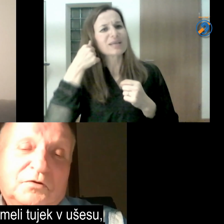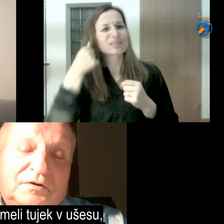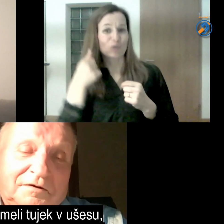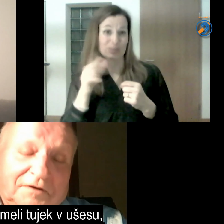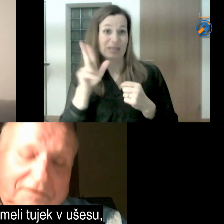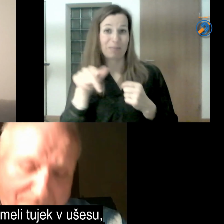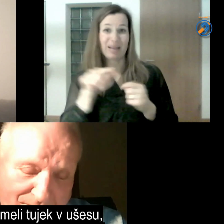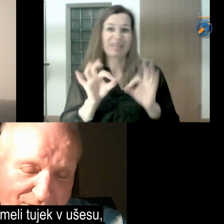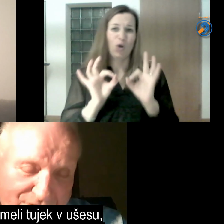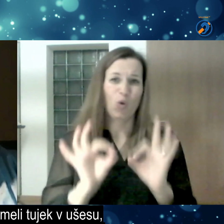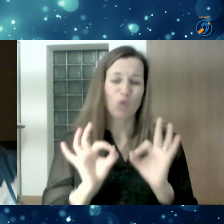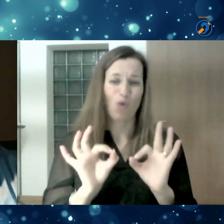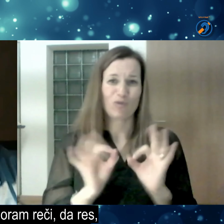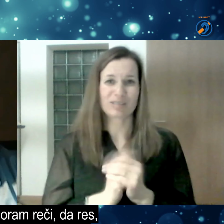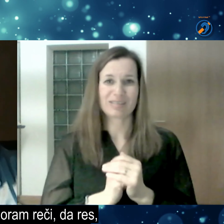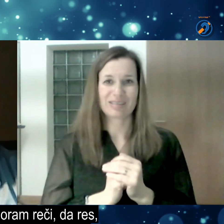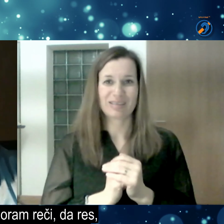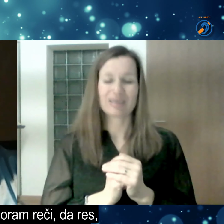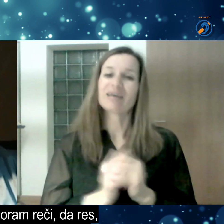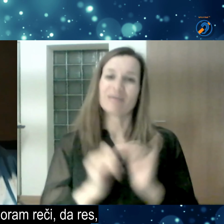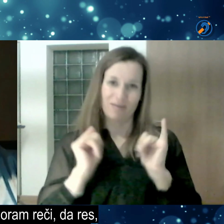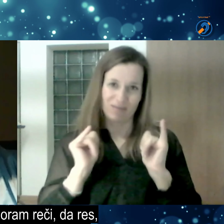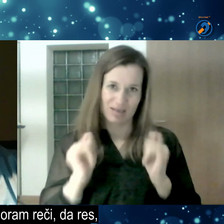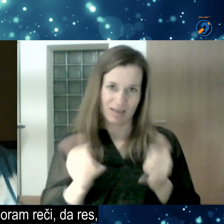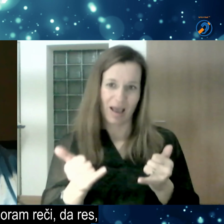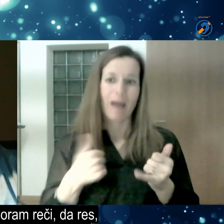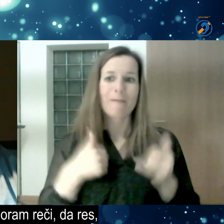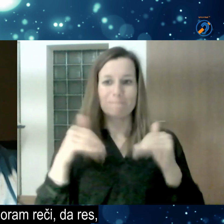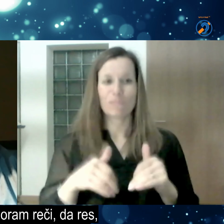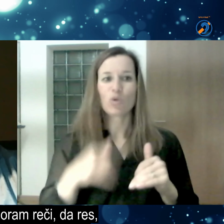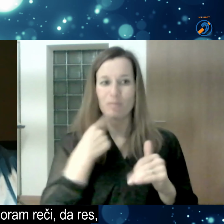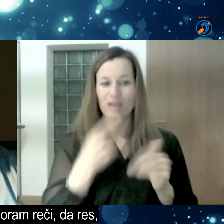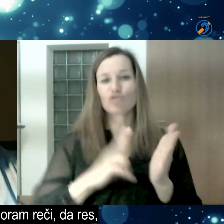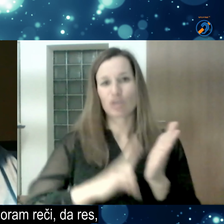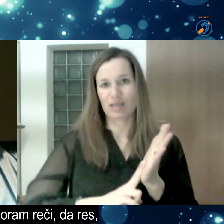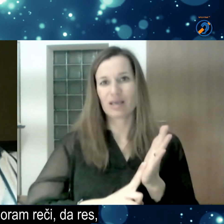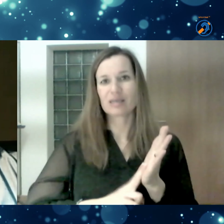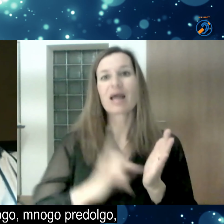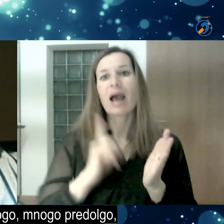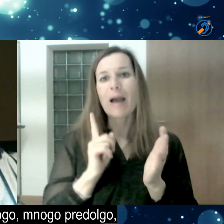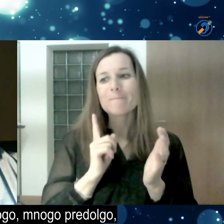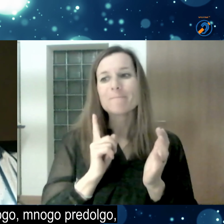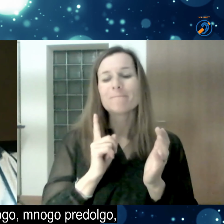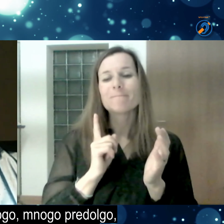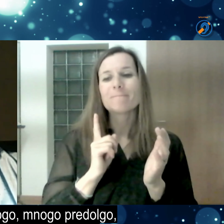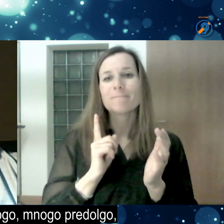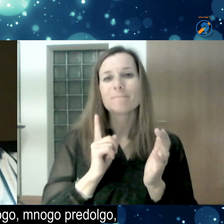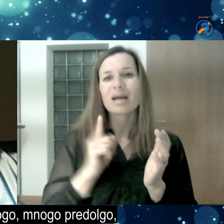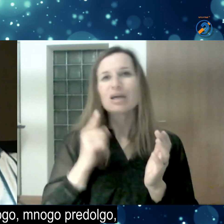to negotovostjo? Zagotovo moram reči, da res, vendar se mi zdi, da je bilo to